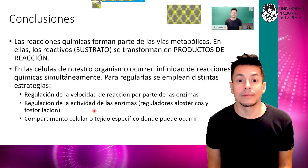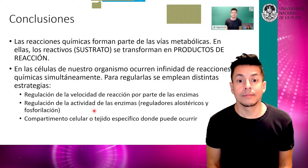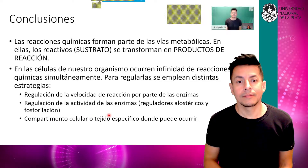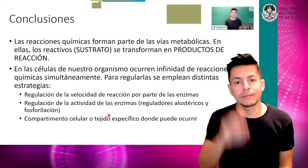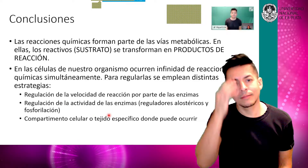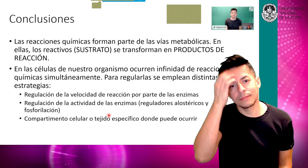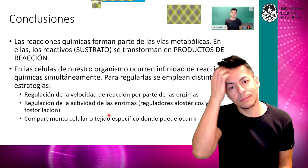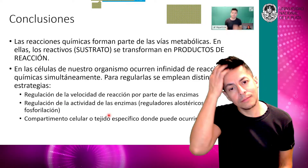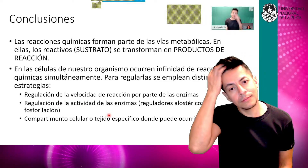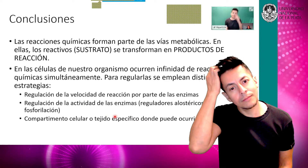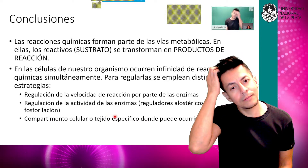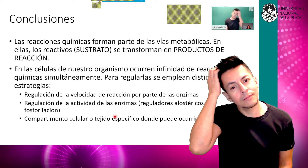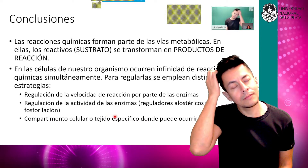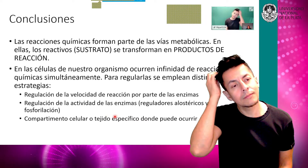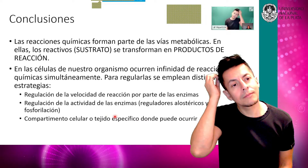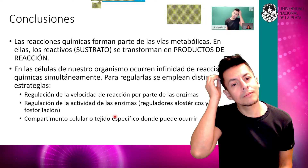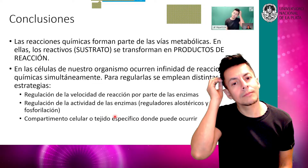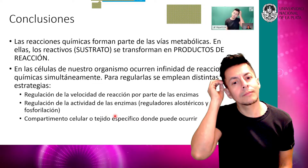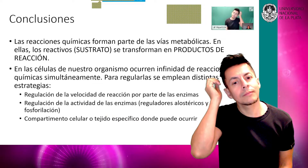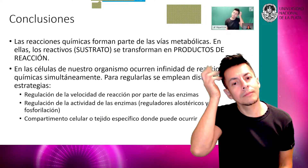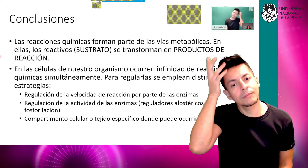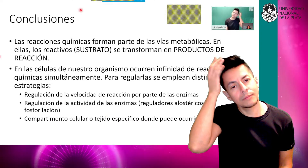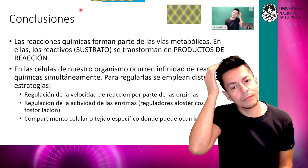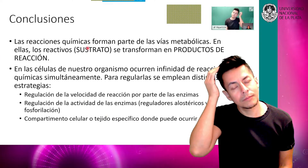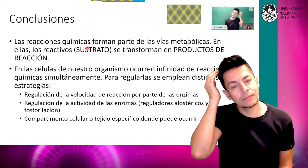Bien, entonces,